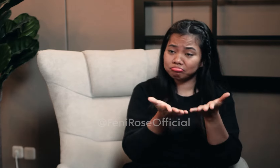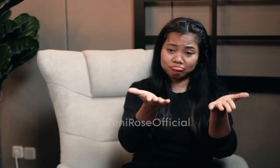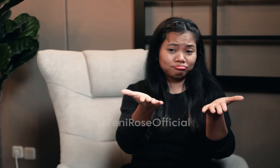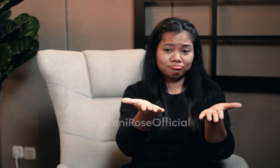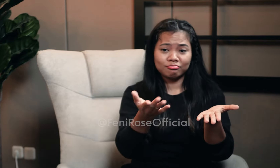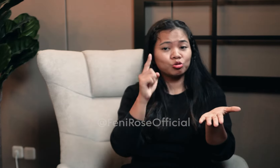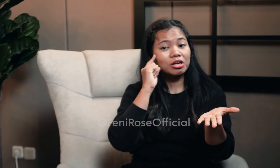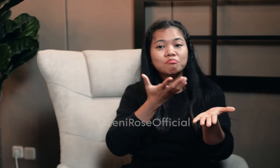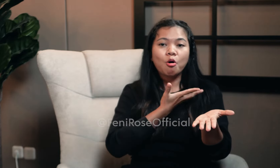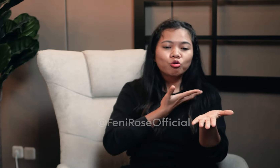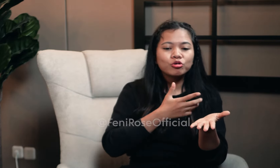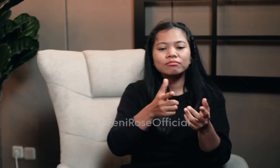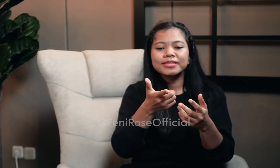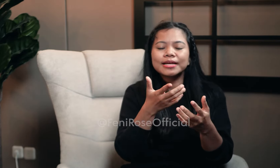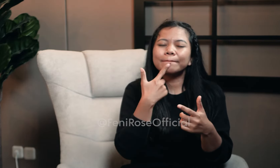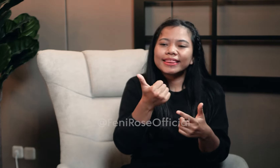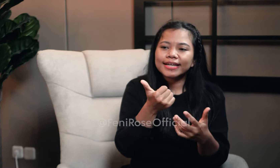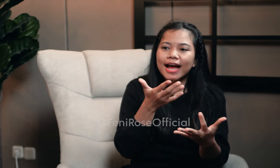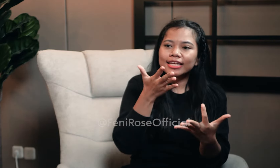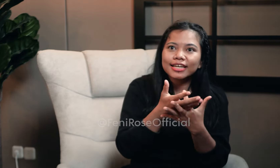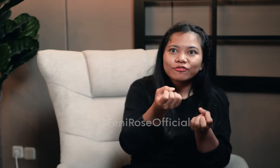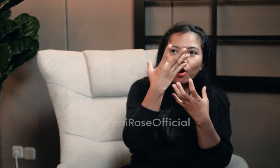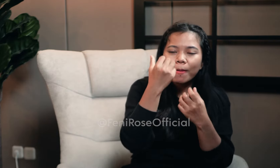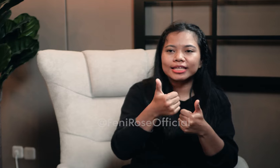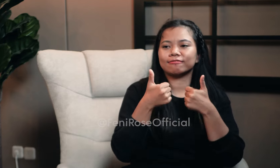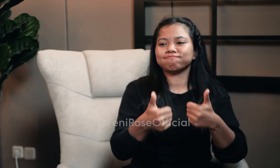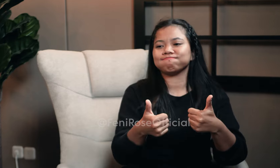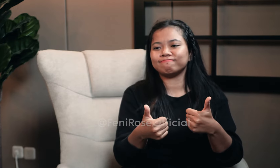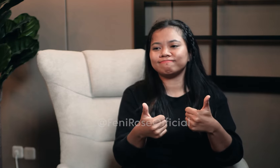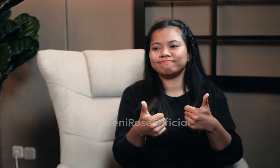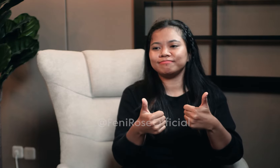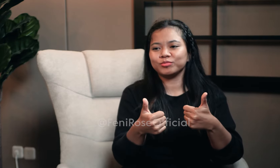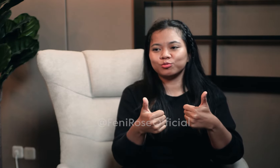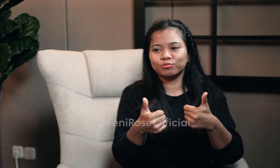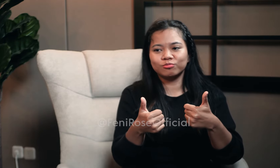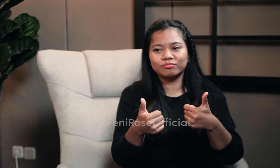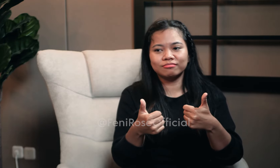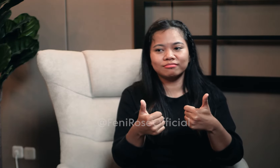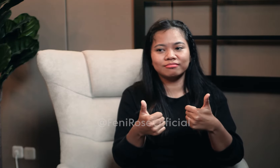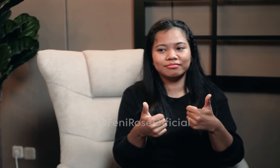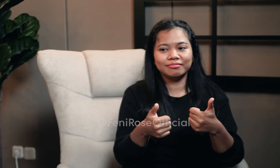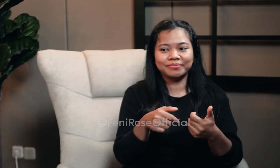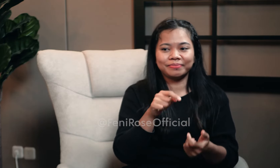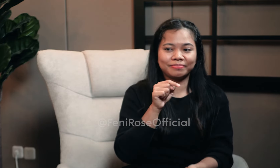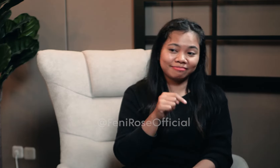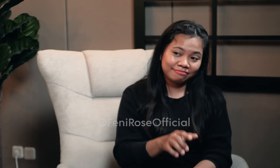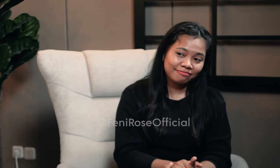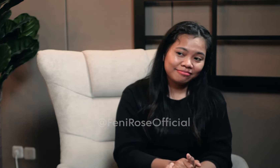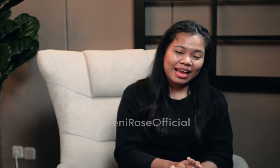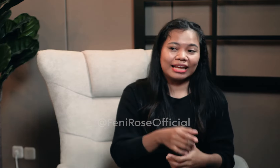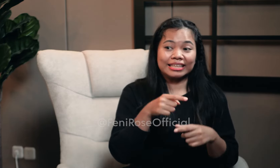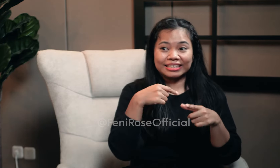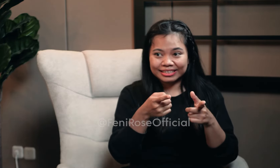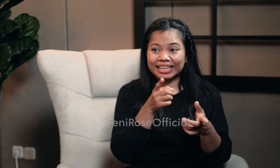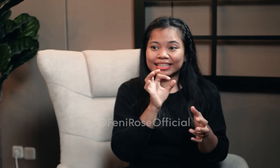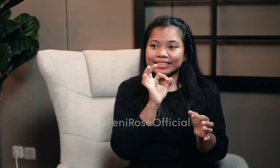Nah untuk e biasanya eh untuk teks itu biasanya agak ini ya Mbak kurang cocok ya